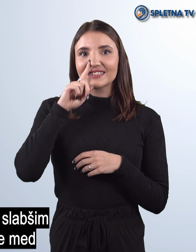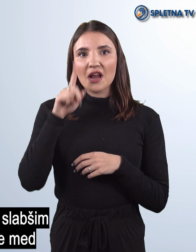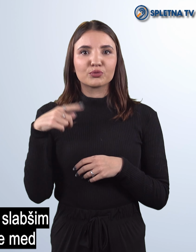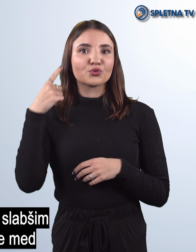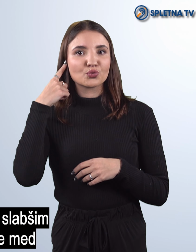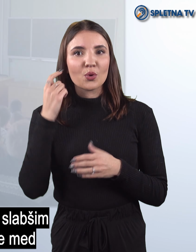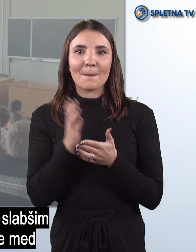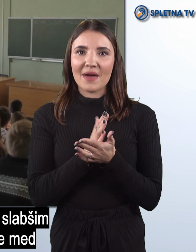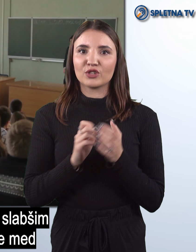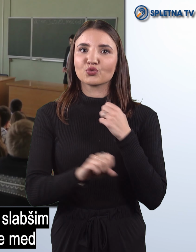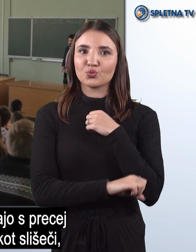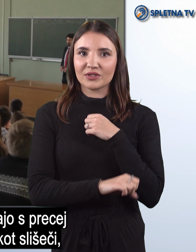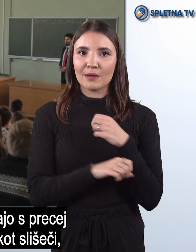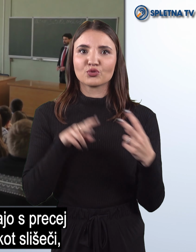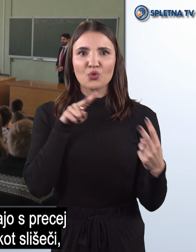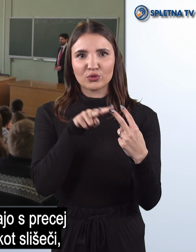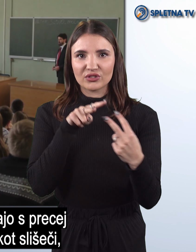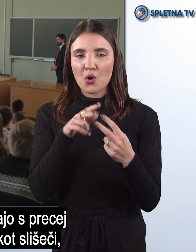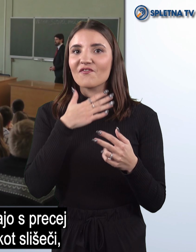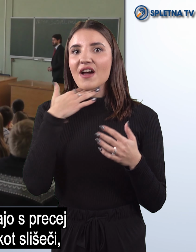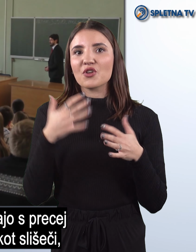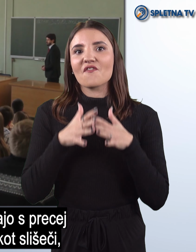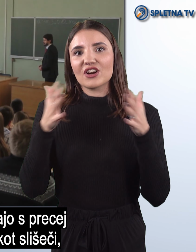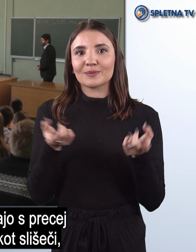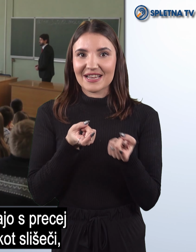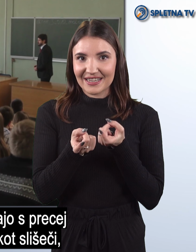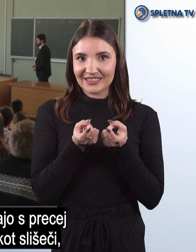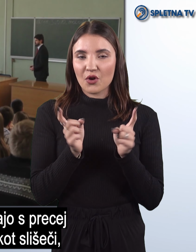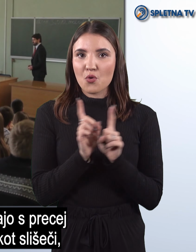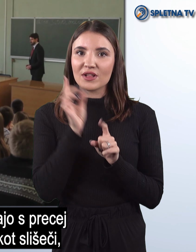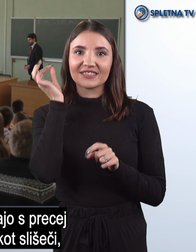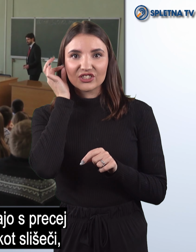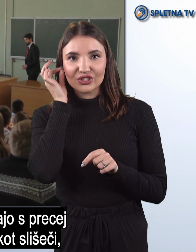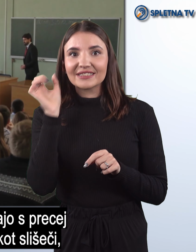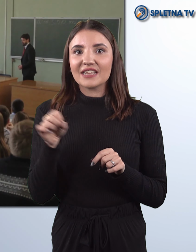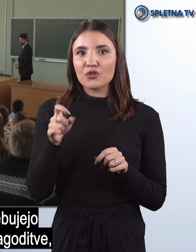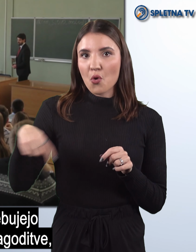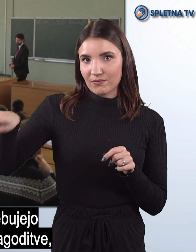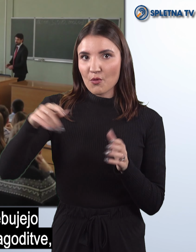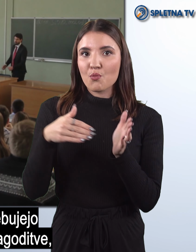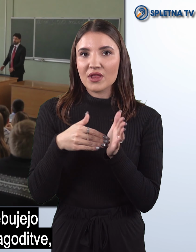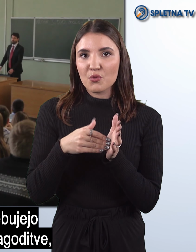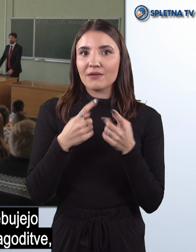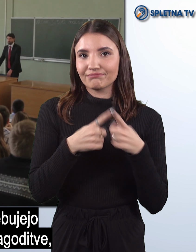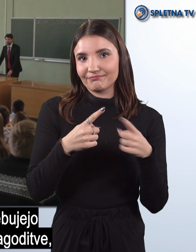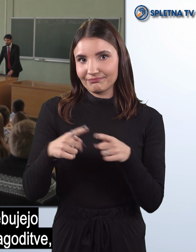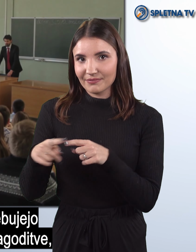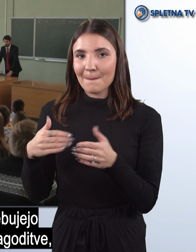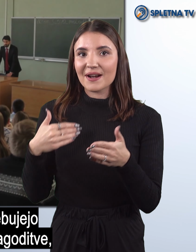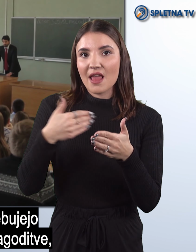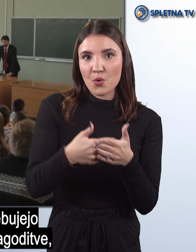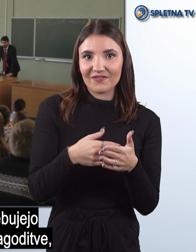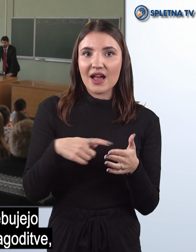Študentje s slabšim sluhom se med študijem soočajo s precej večjimi izzivi kot slišeči. Zato potrebujejo